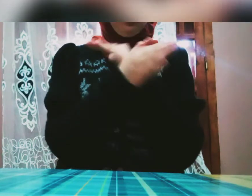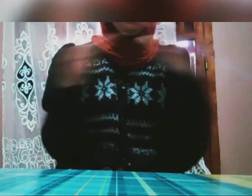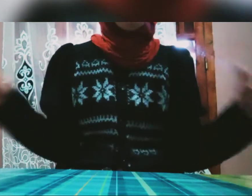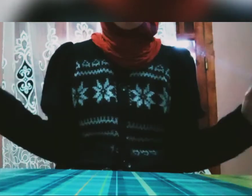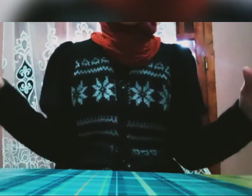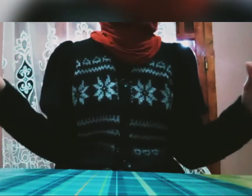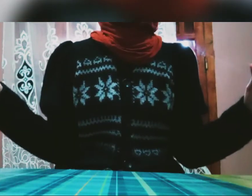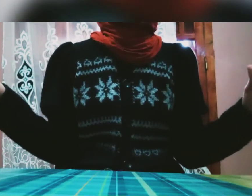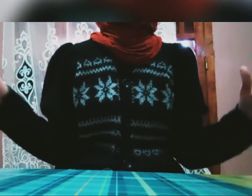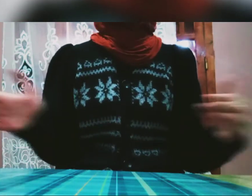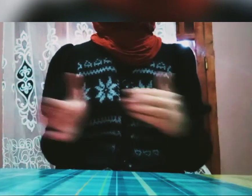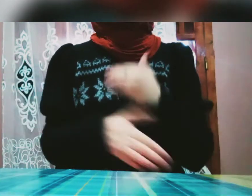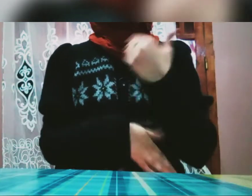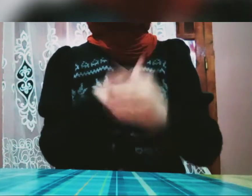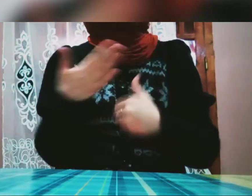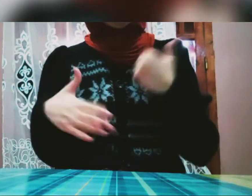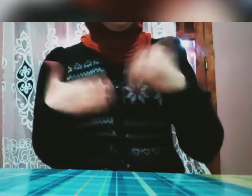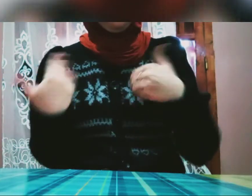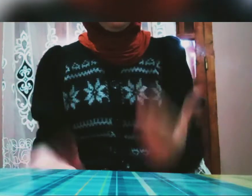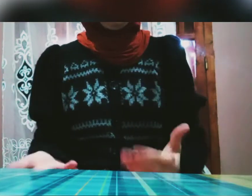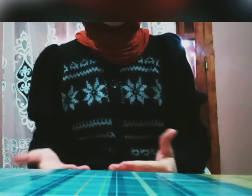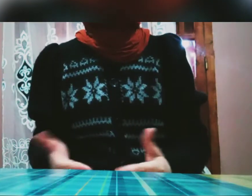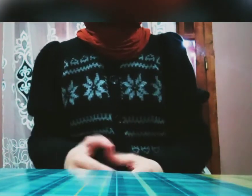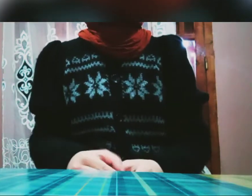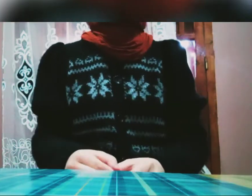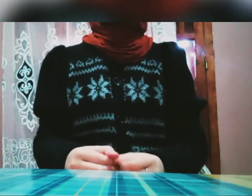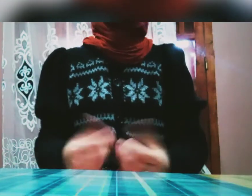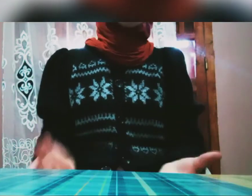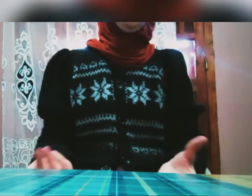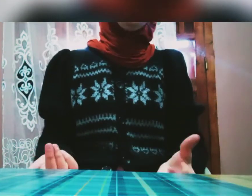كما نقولوها. هذه ابتلاءات. ربي في سبحانه يقول